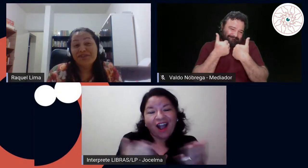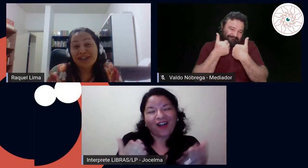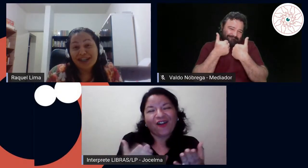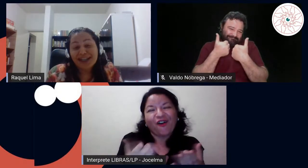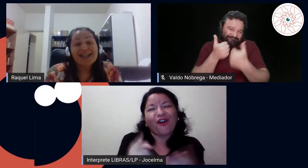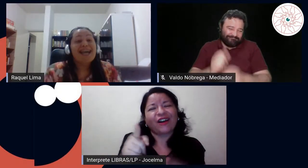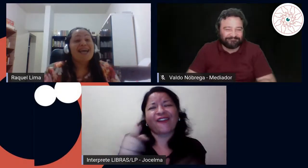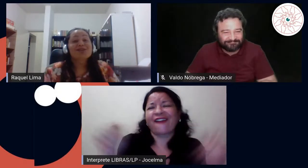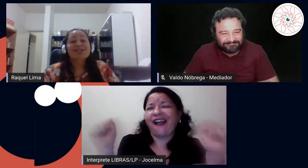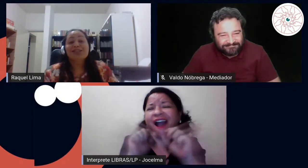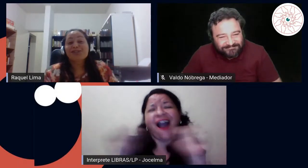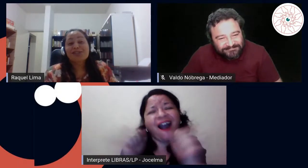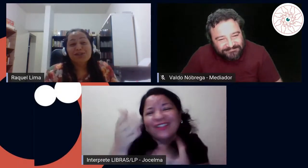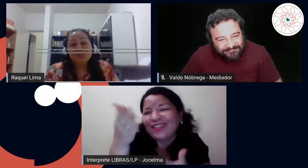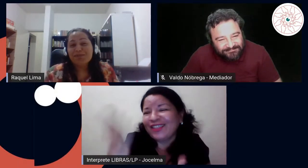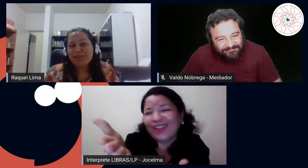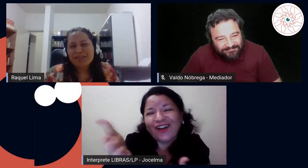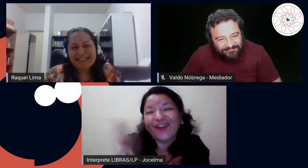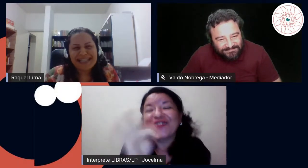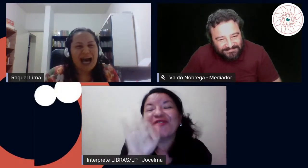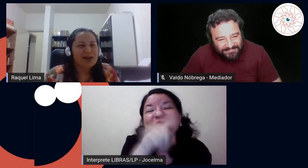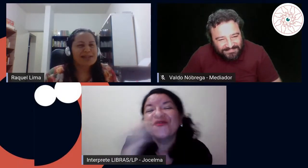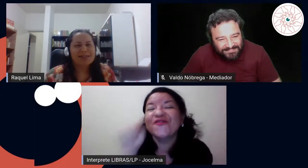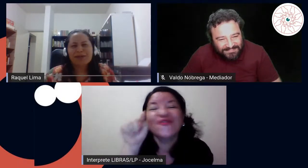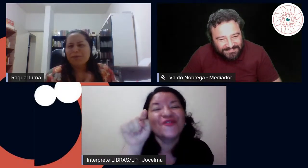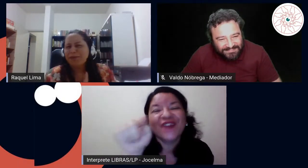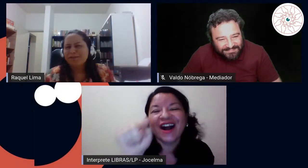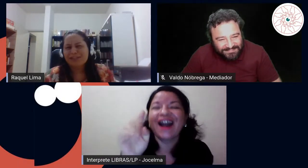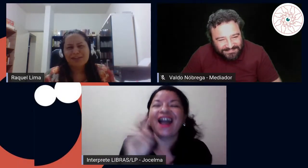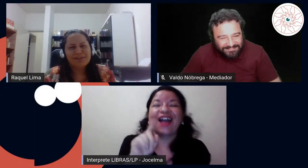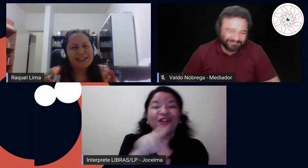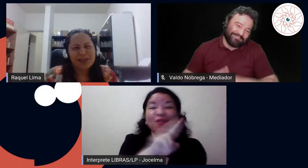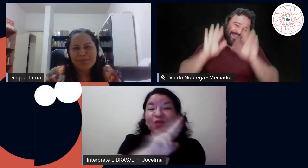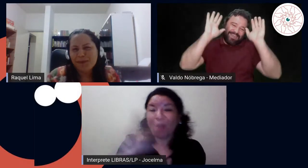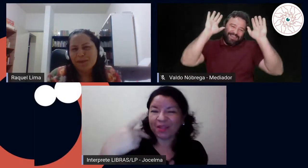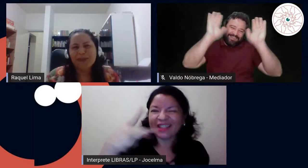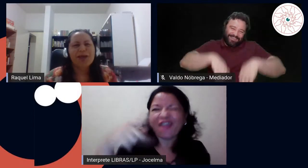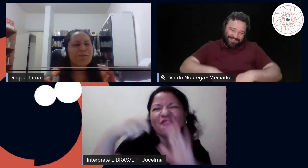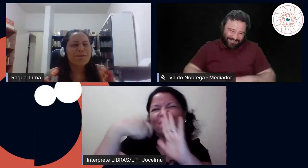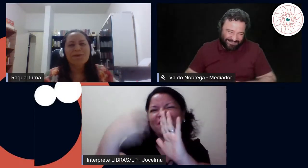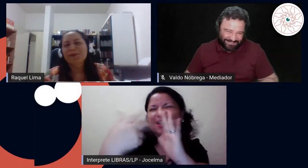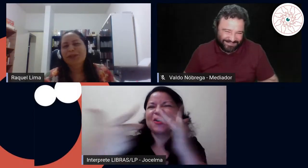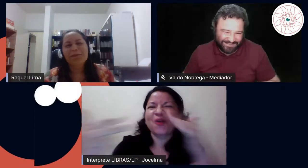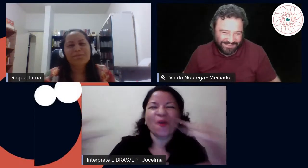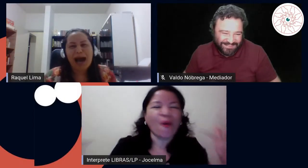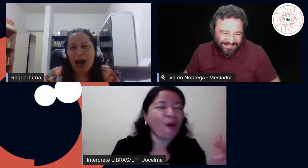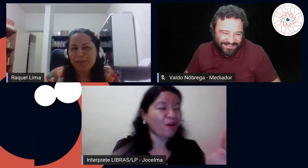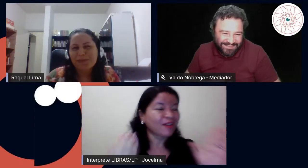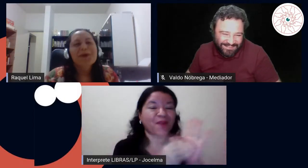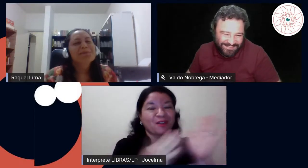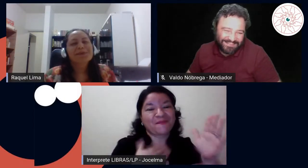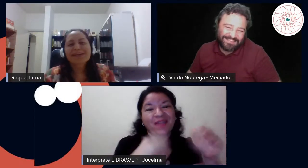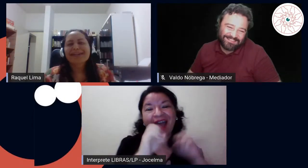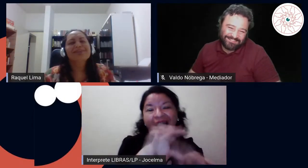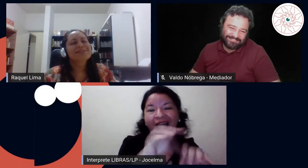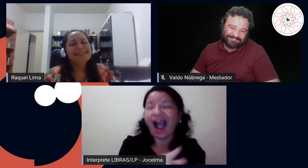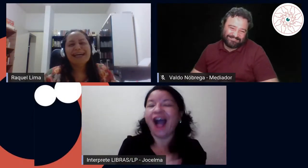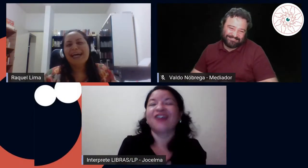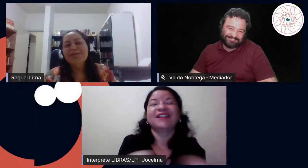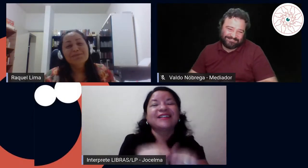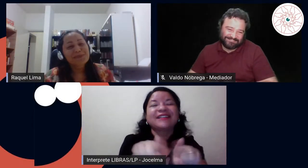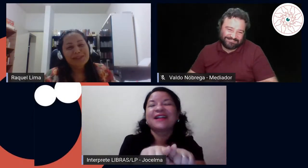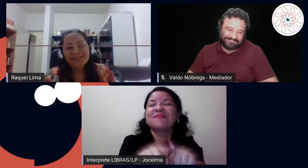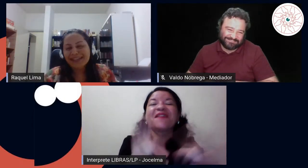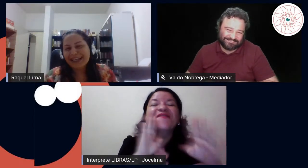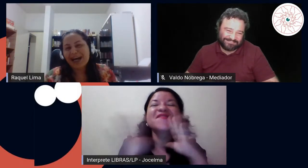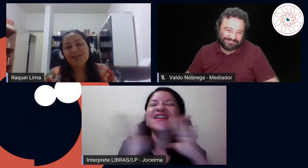sou sua fã. Eu cito o seu nome nas minhas aulas. Eu acompanho você no Facebook, eu curto, eu babo, porque